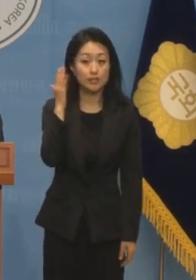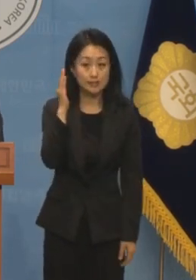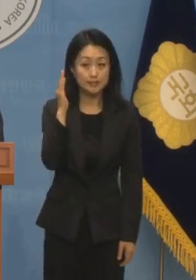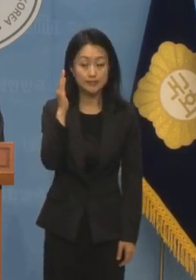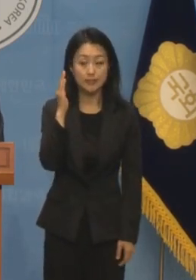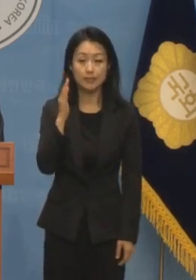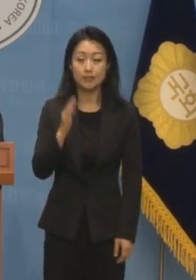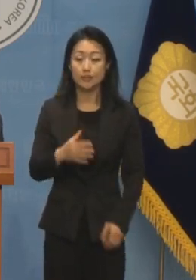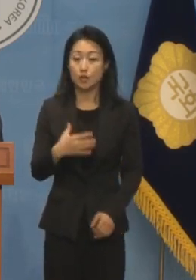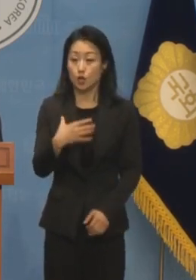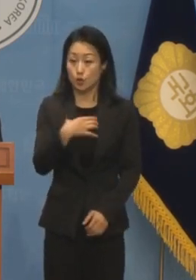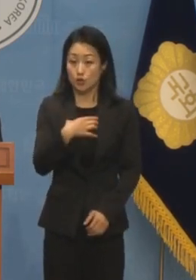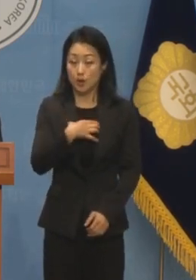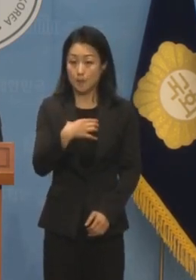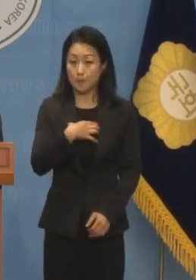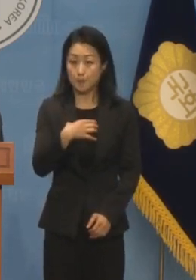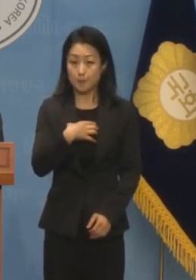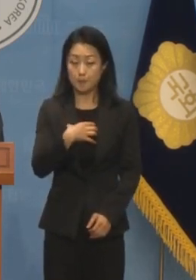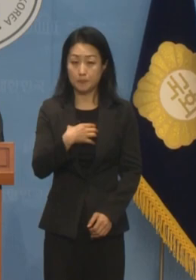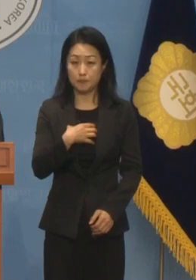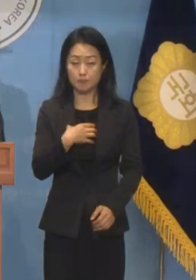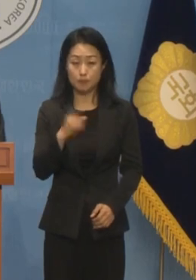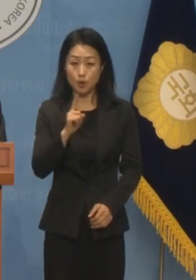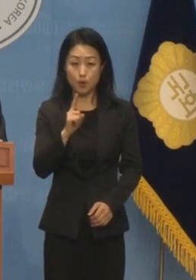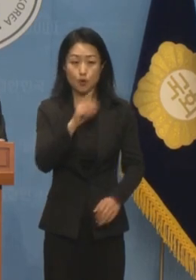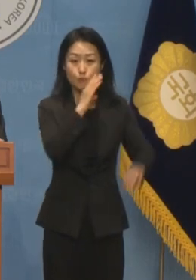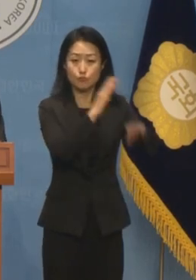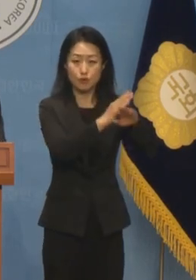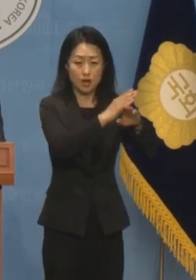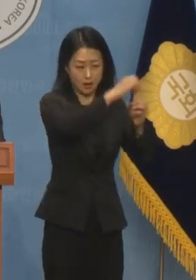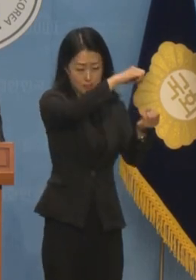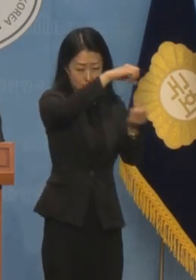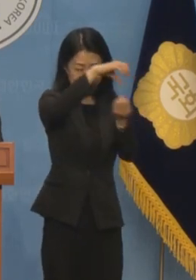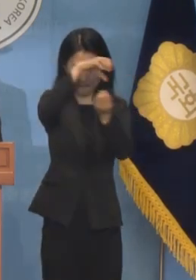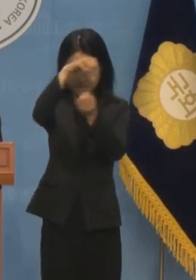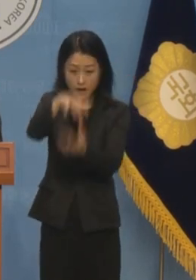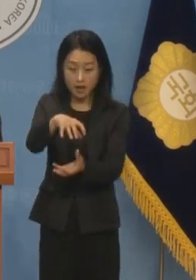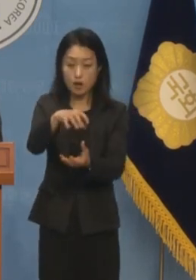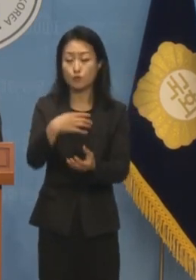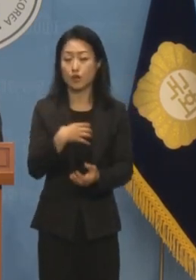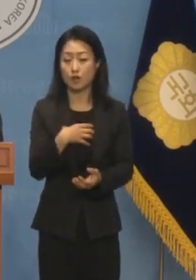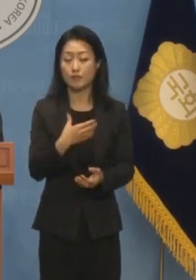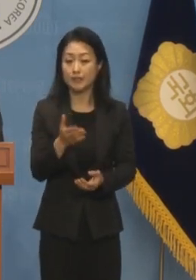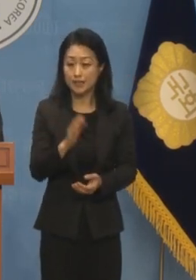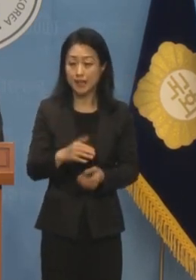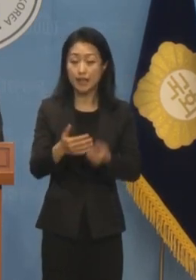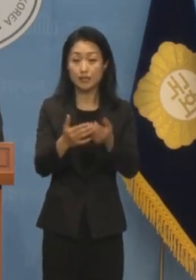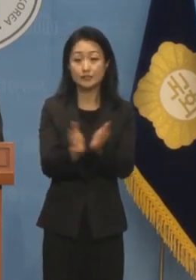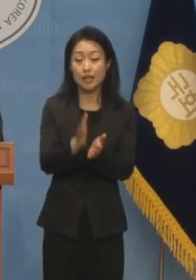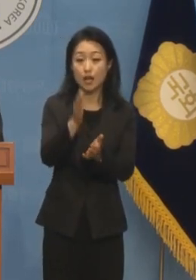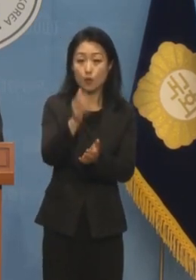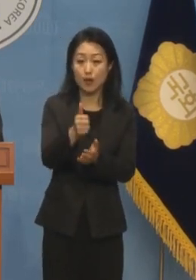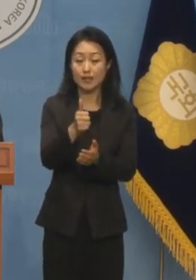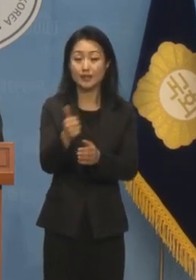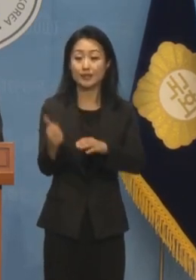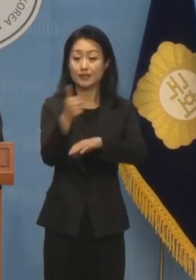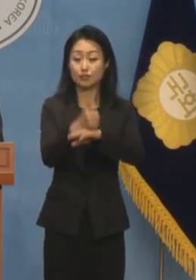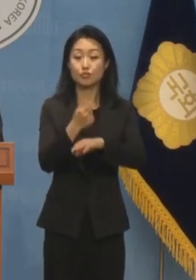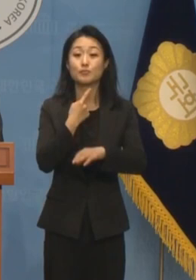최근까지 위험천만한 오물풍선이 날아다니는데 장관을 몇번